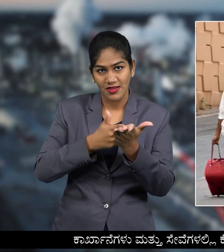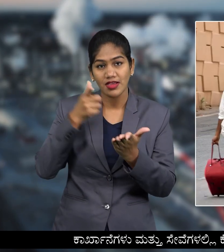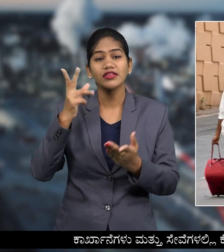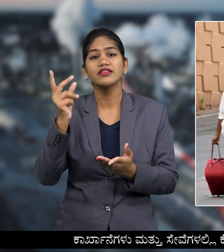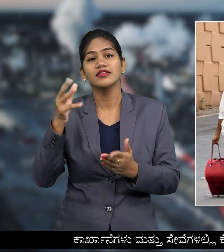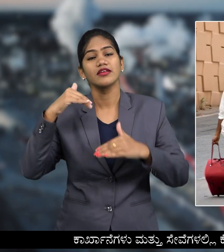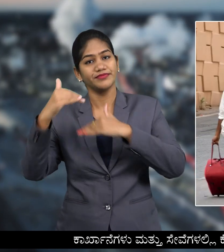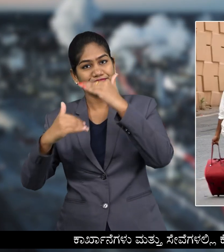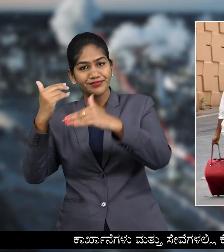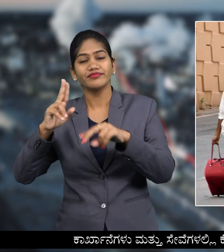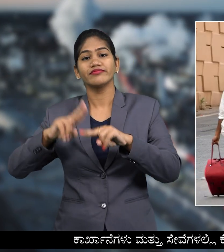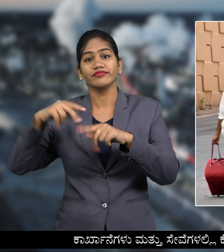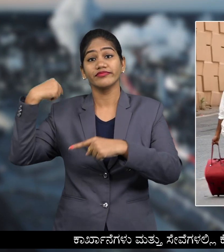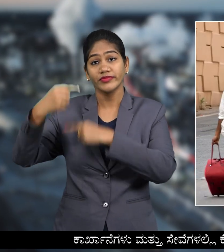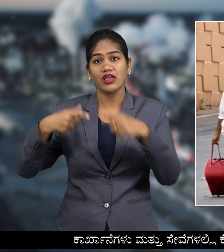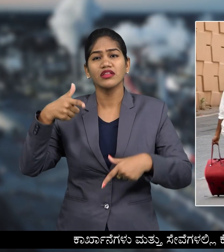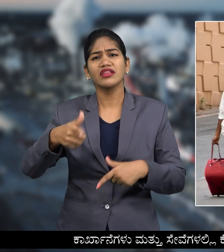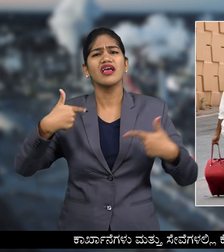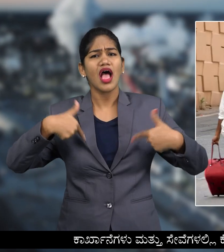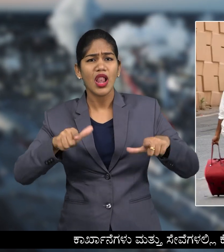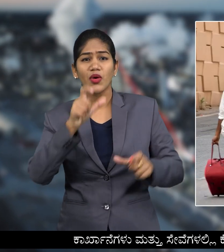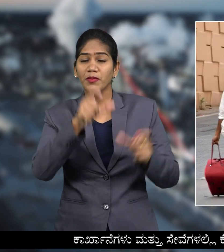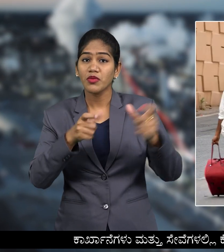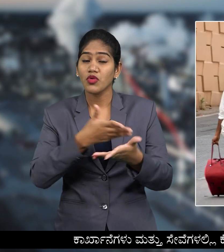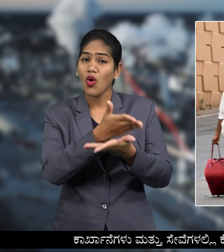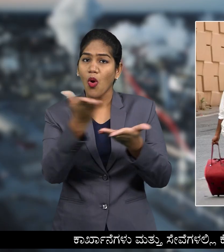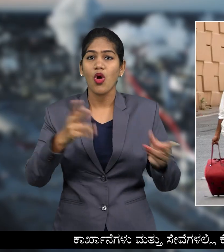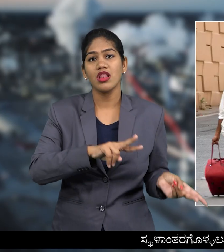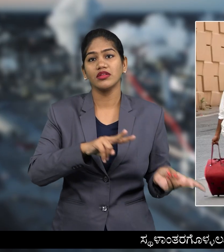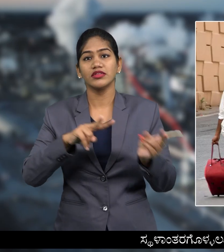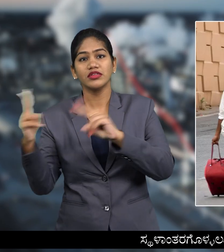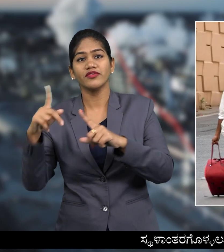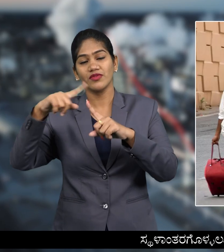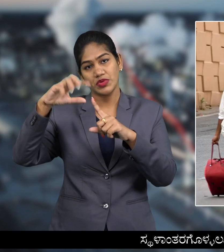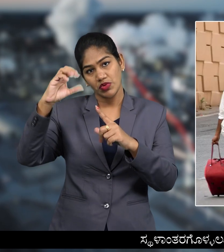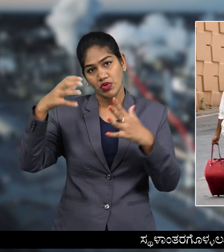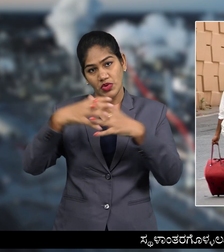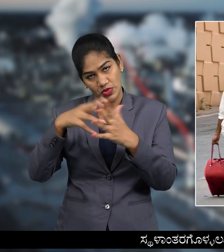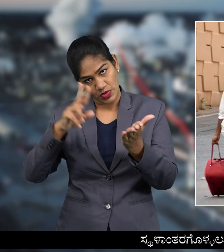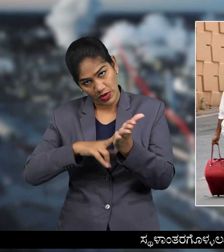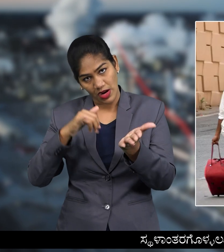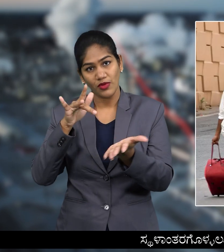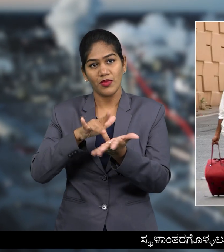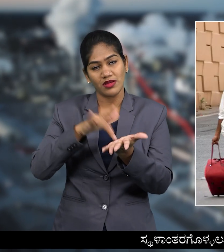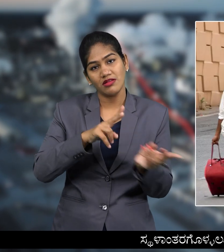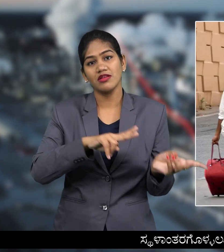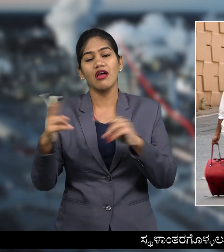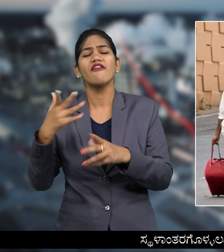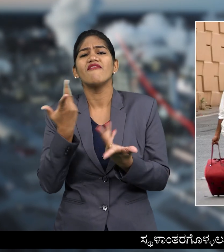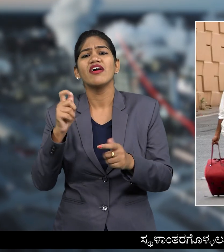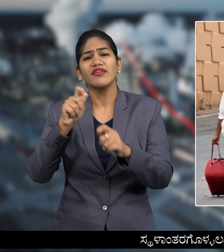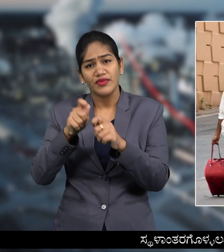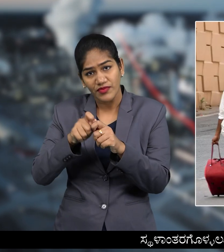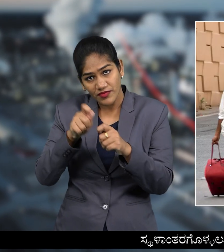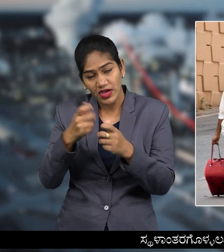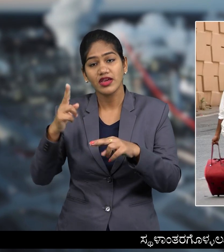ಕಾರ್ಖಾನೆಗಳು ಮತ್ತು ಸೇವೆಗಳಲ್ಲಿ ಕೆಲಸ ಮಾಡಲು ಹೆಚ್ಚಿನ ಜನರು ಪಟ್ಟಣಗಳಿಗೆ ಸ್ಥಳಾಂತರಗೊಳ್ಳಲು ಅವಕಾಶ ಮಾಡಿಕೊಟ್ಟಿತು.